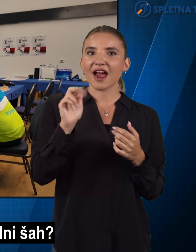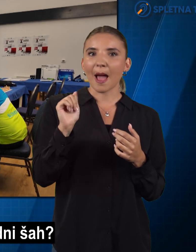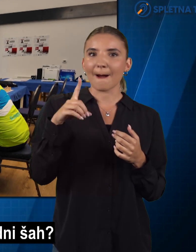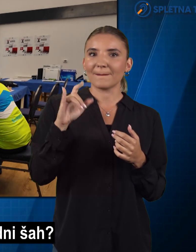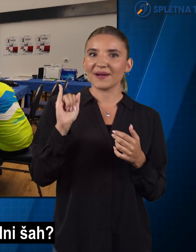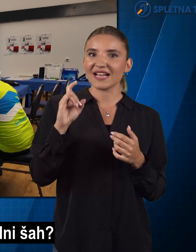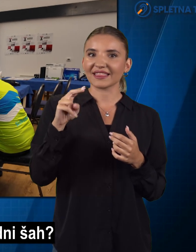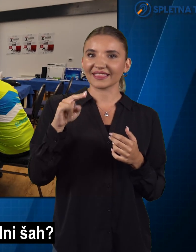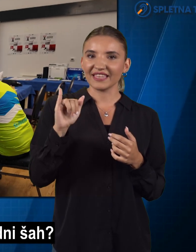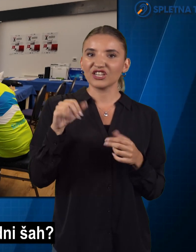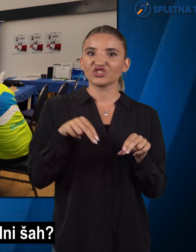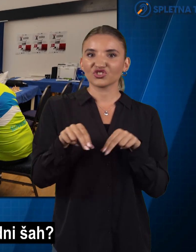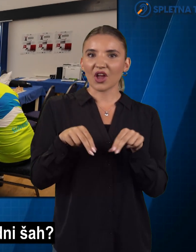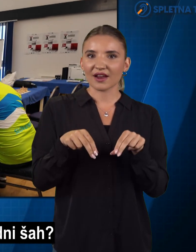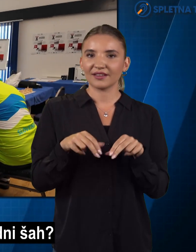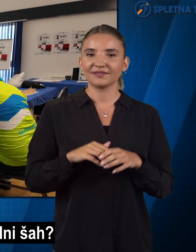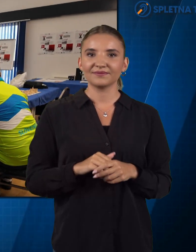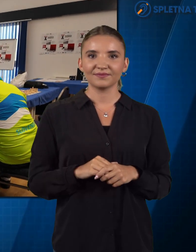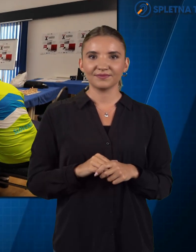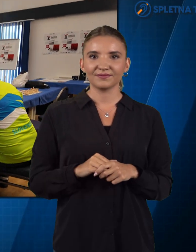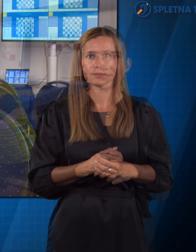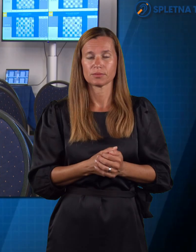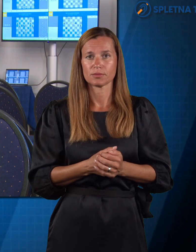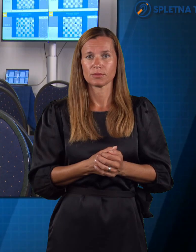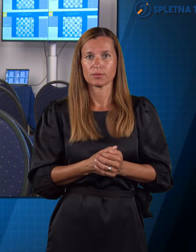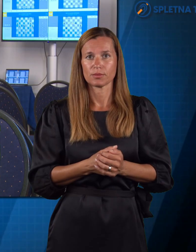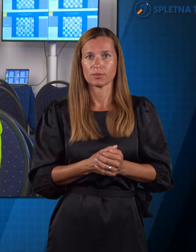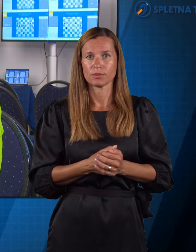Kaj pa je rapidni šah?